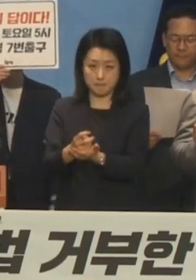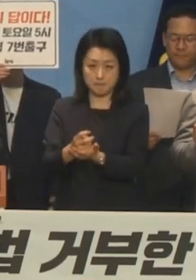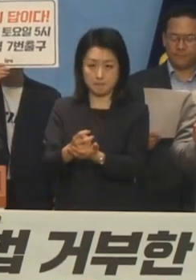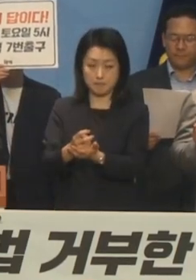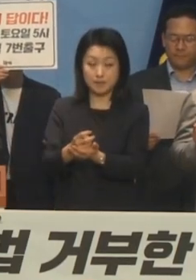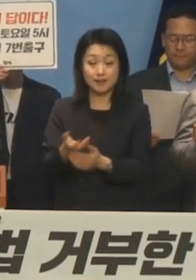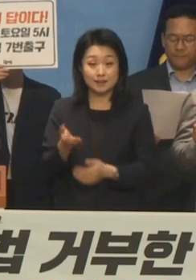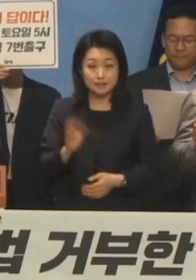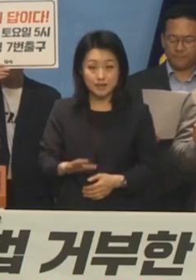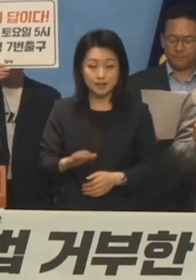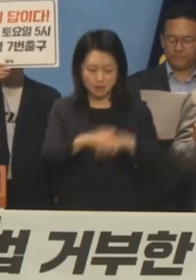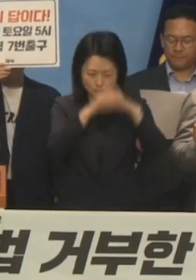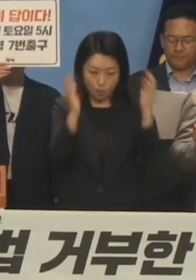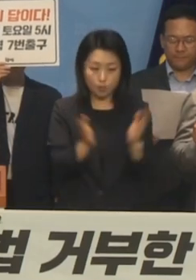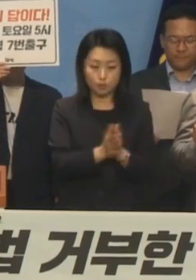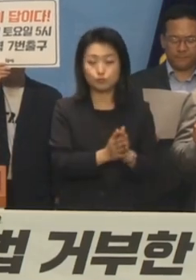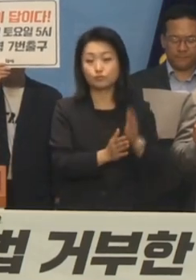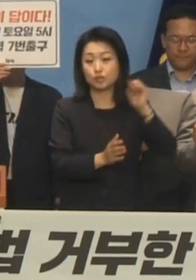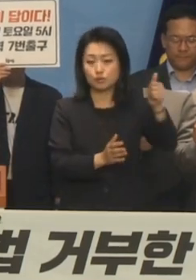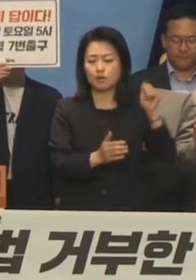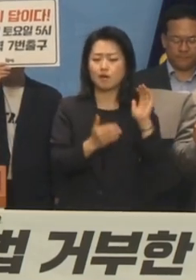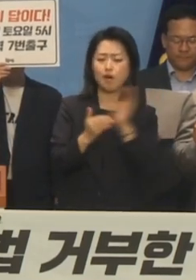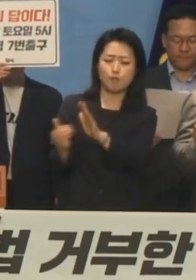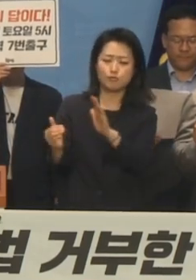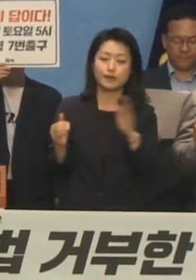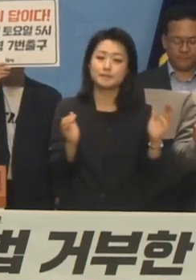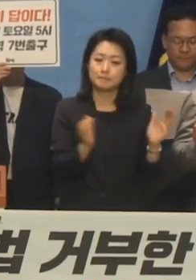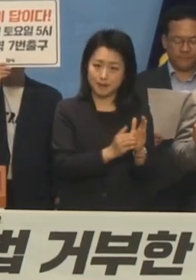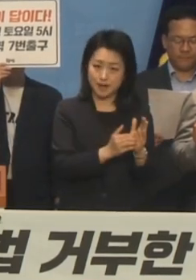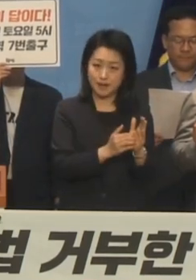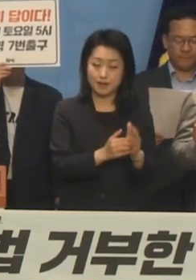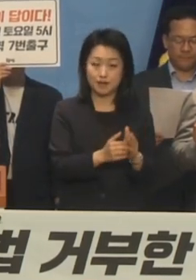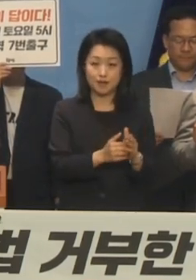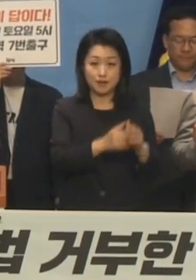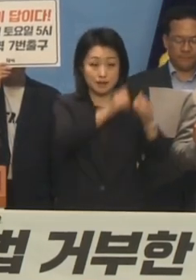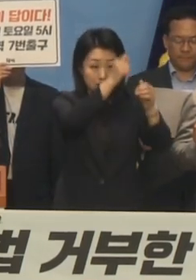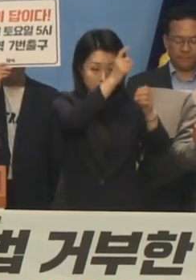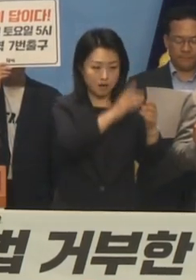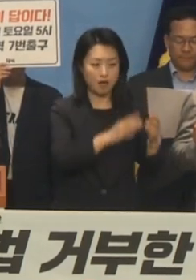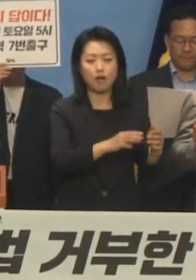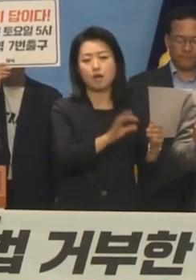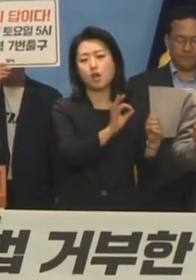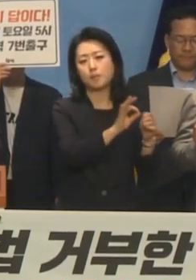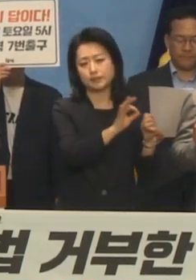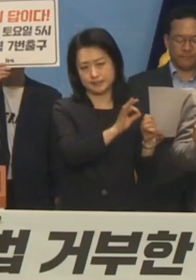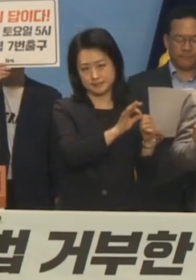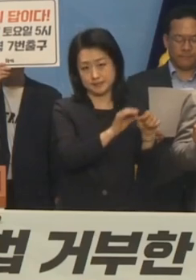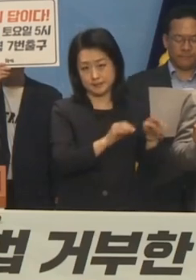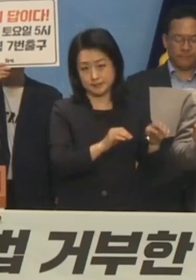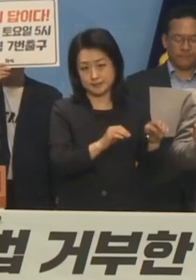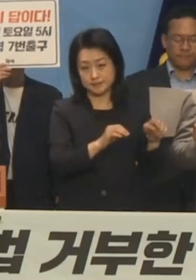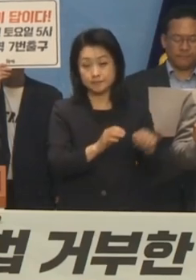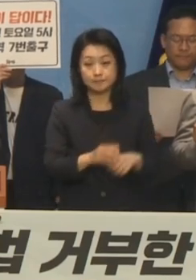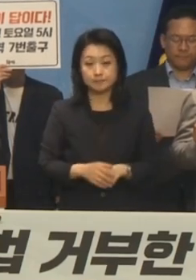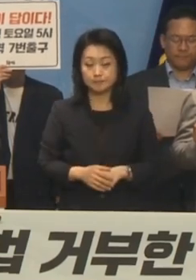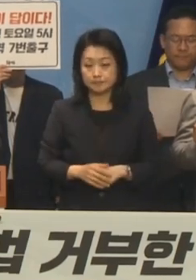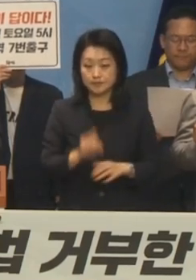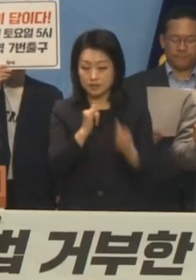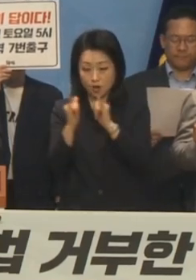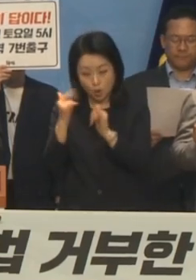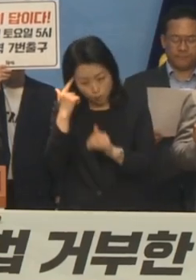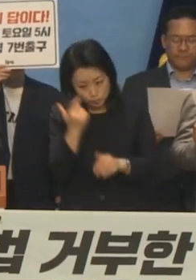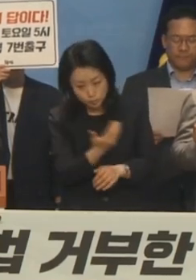통과시켰지만 윤석열은 이를 또다시 거부했다. 벌써 10번째 거부권 행사다. 최근 여론조사를